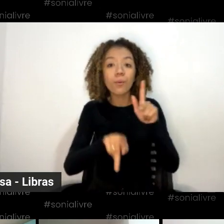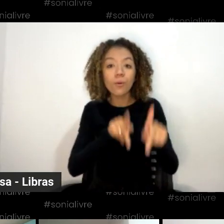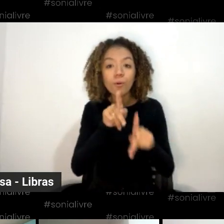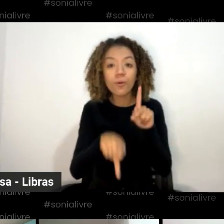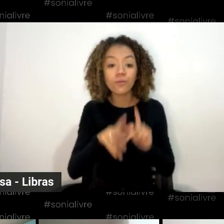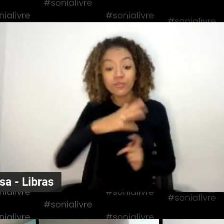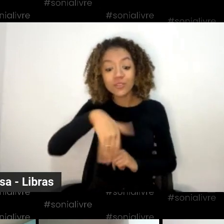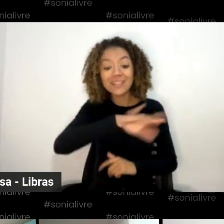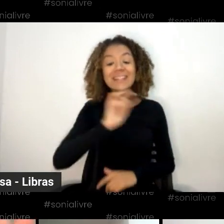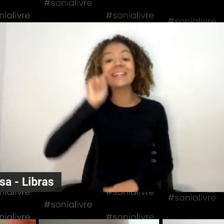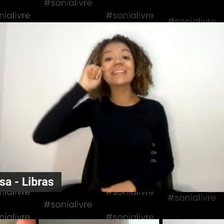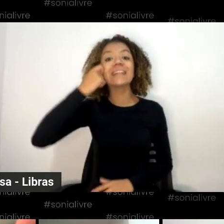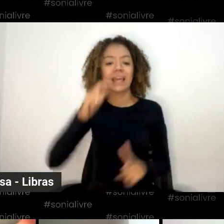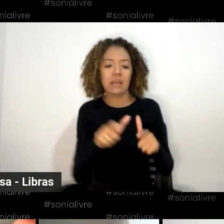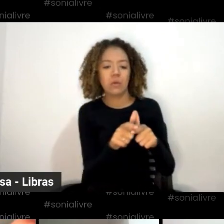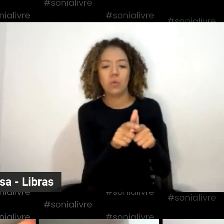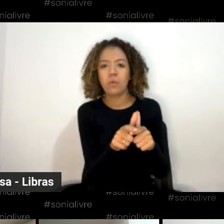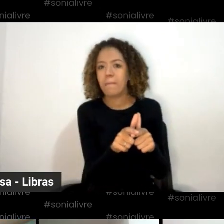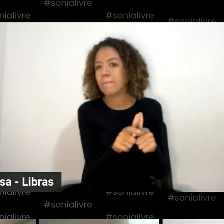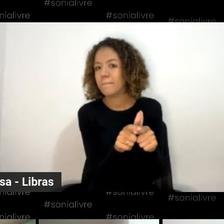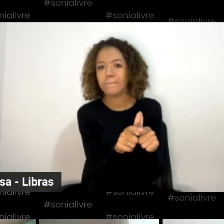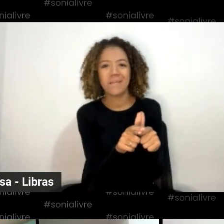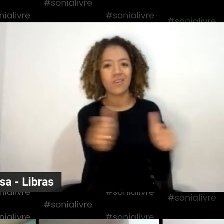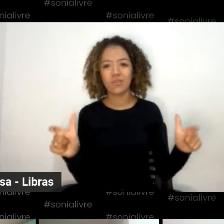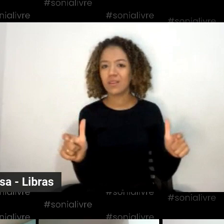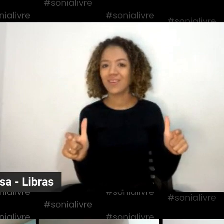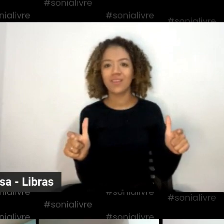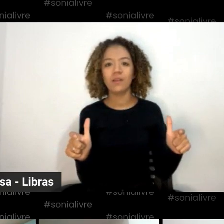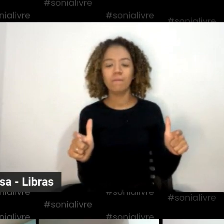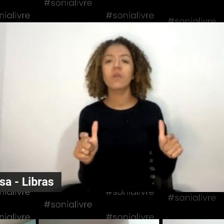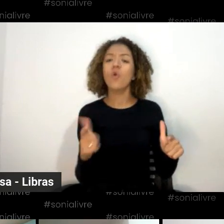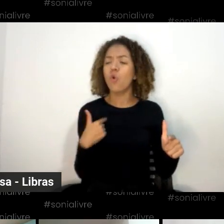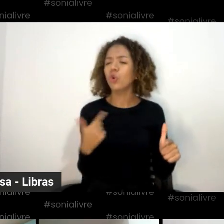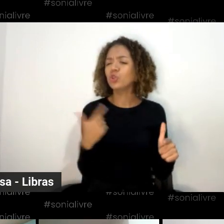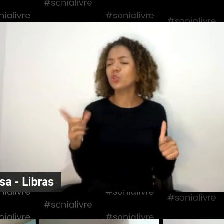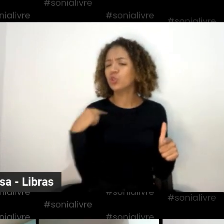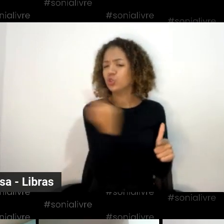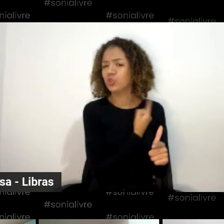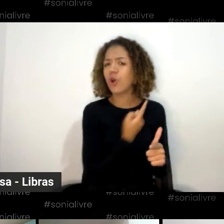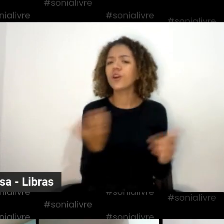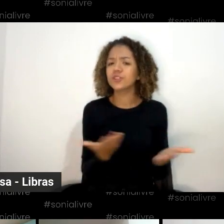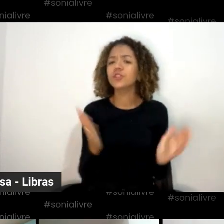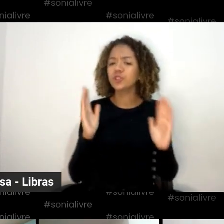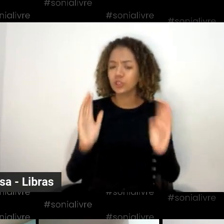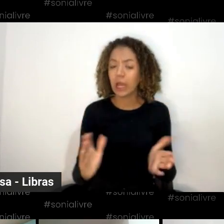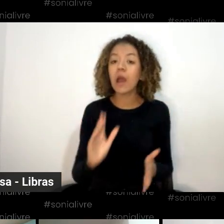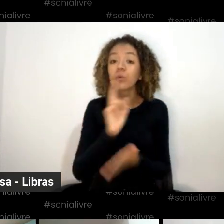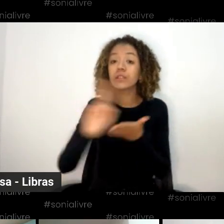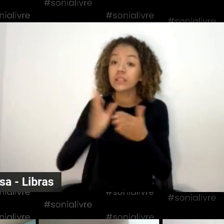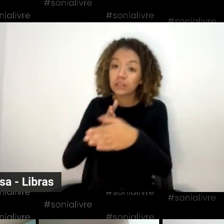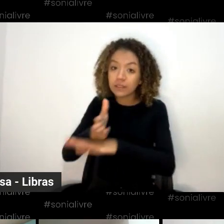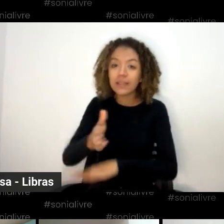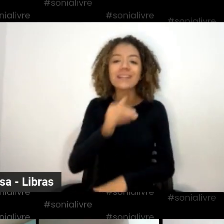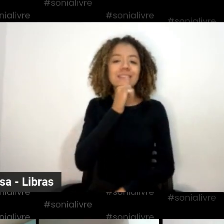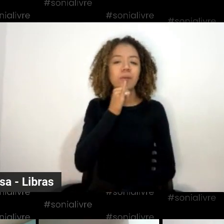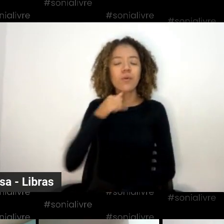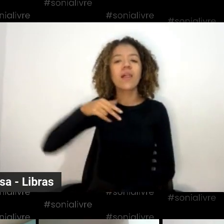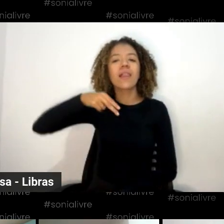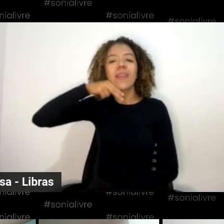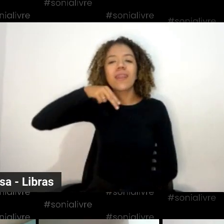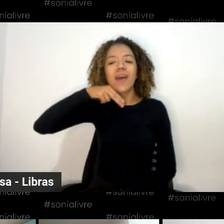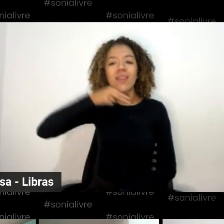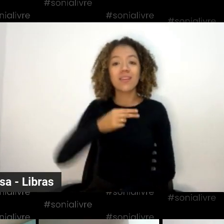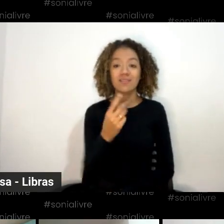chega ao... Hoje a gente já tem acesso à universidade, por exemplo, minhas 3 netas é a primeira geração da minha família